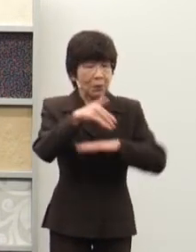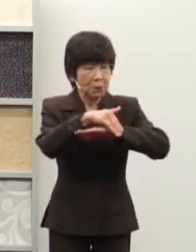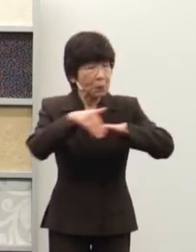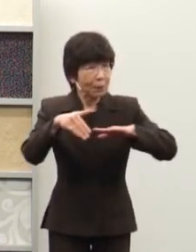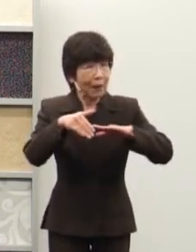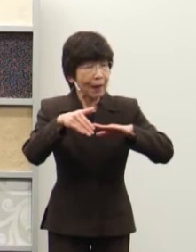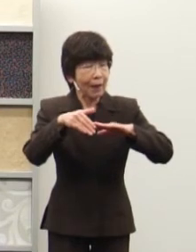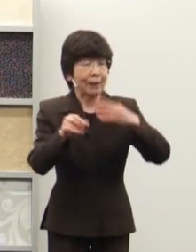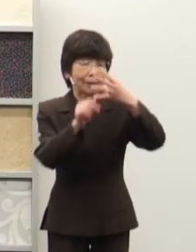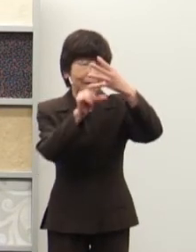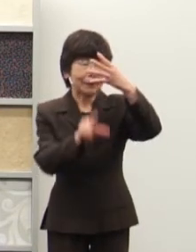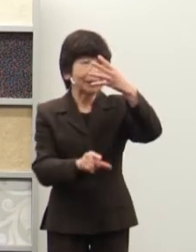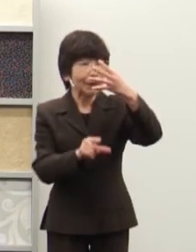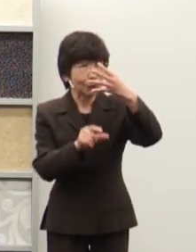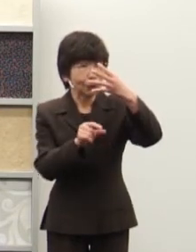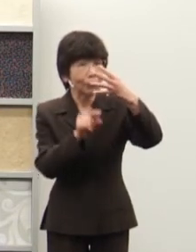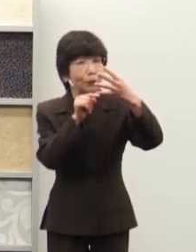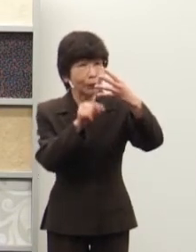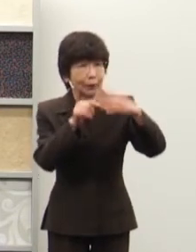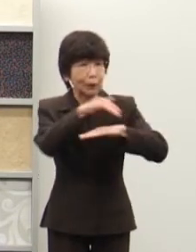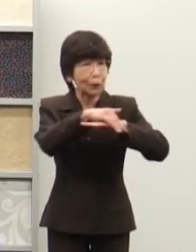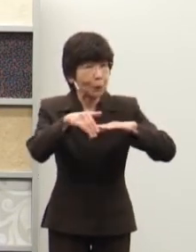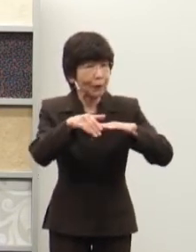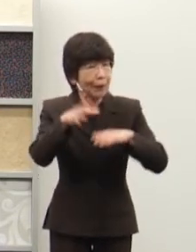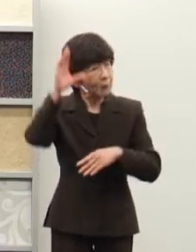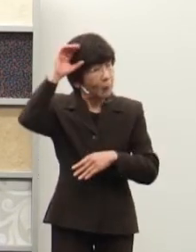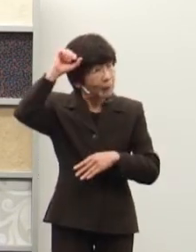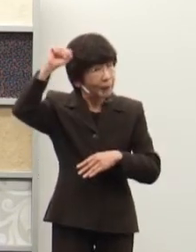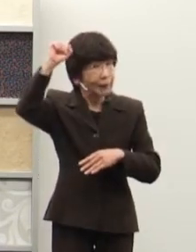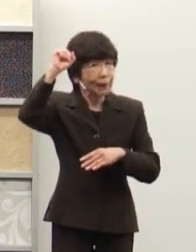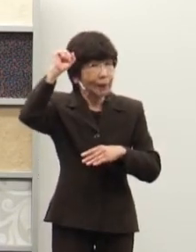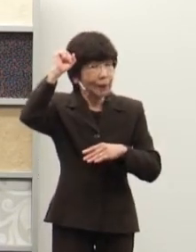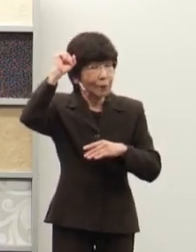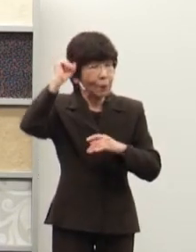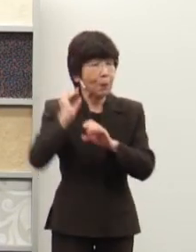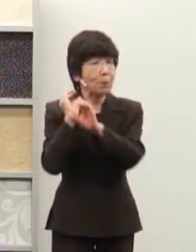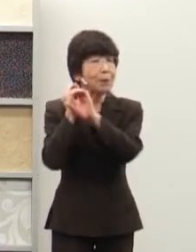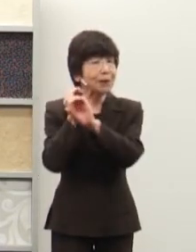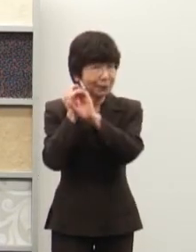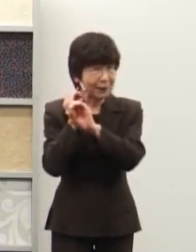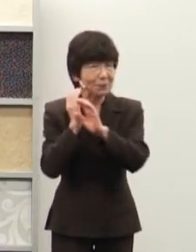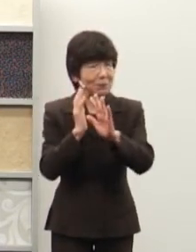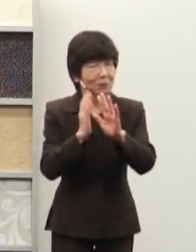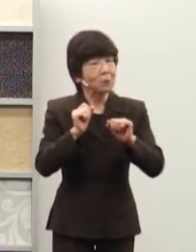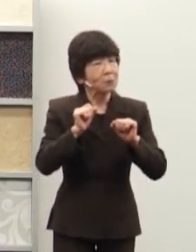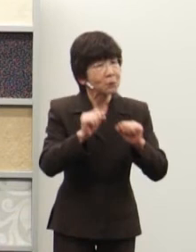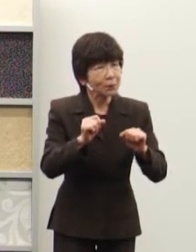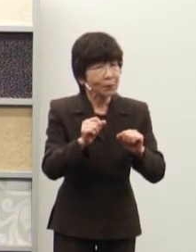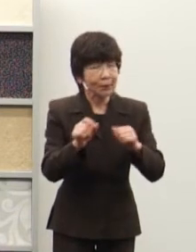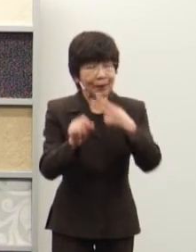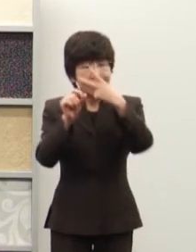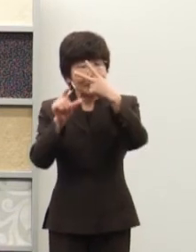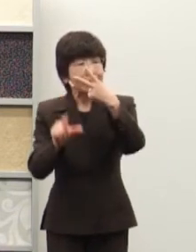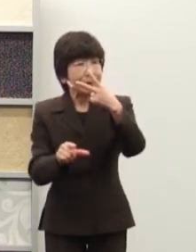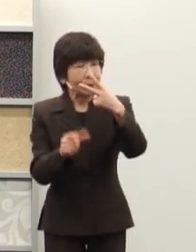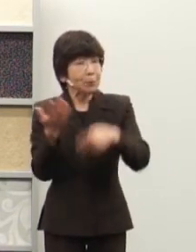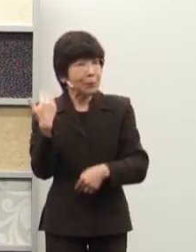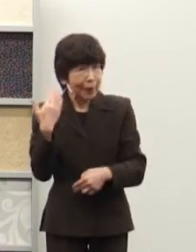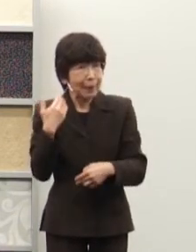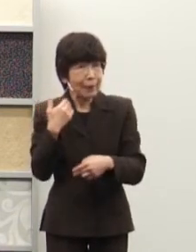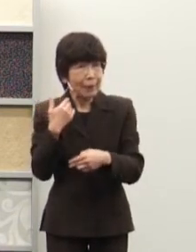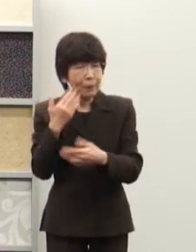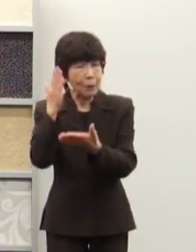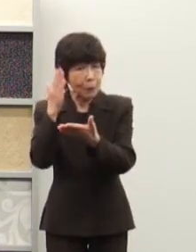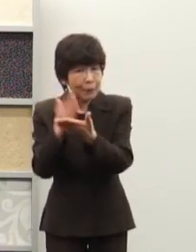っきり言えば4月のあと2ヶ月切ってて、前回秋の時には2ヶ月前の段階で、延期することを決めてます。